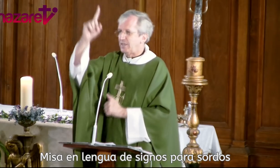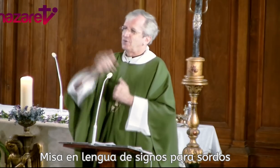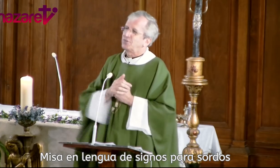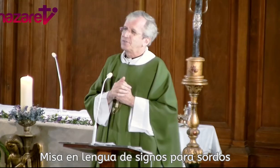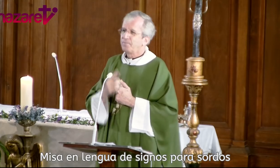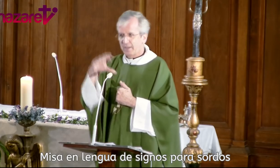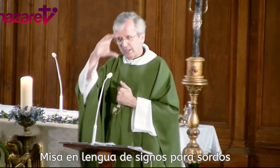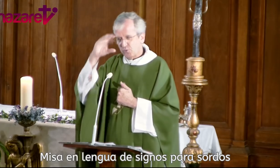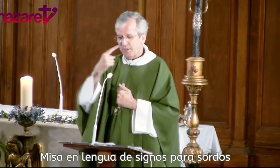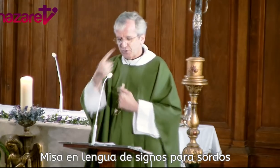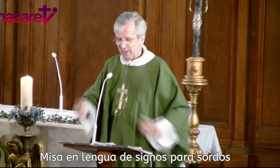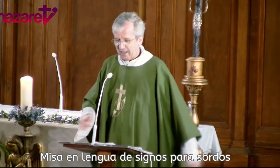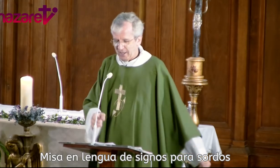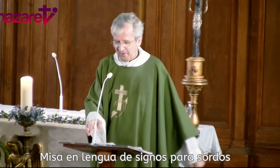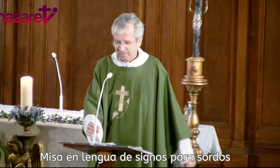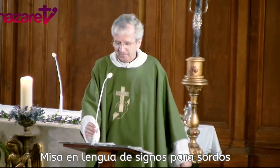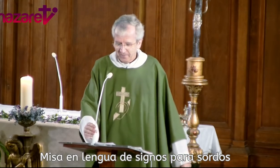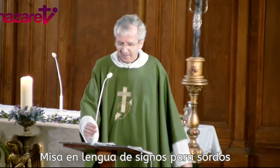Dios. Escuchemos con atención.